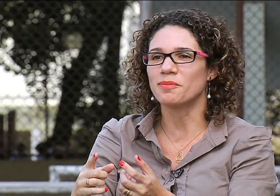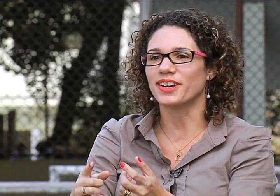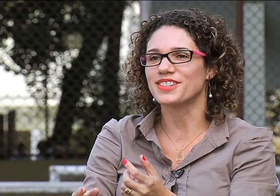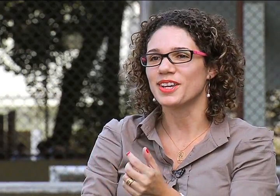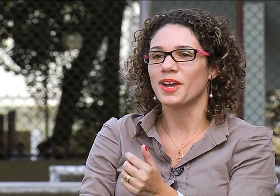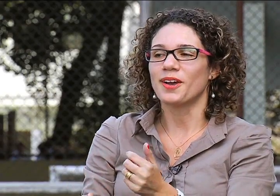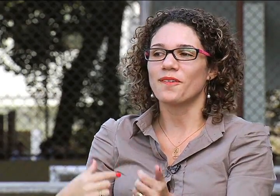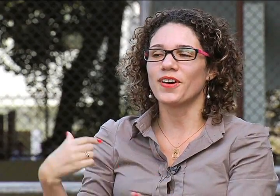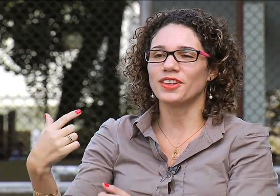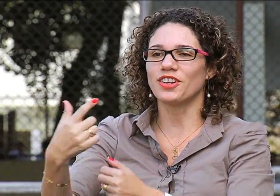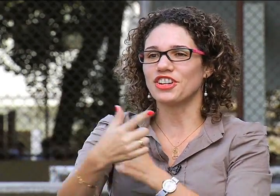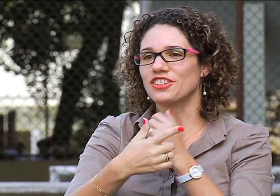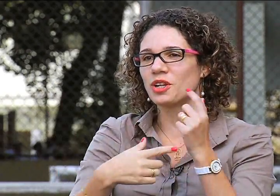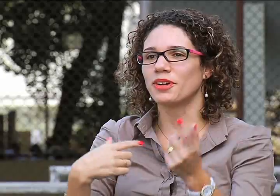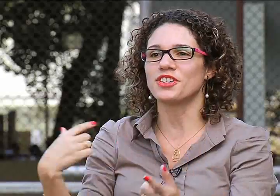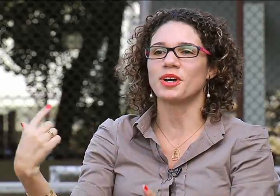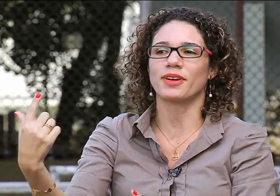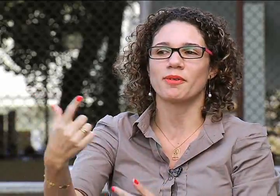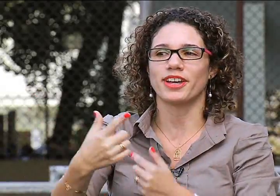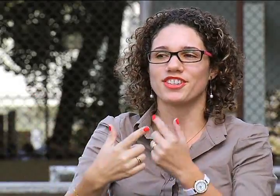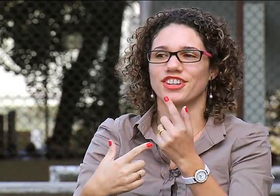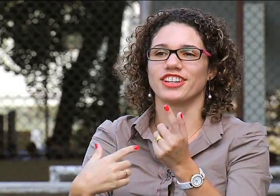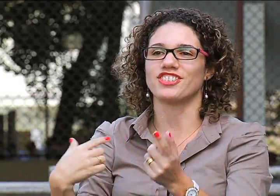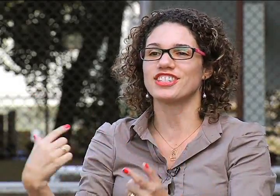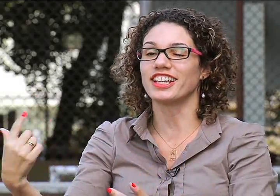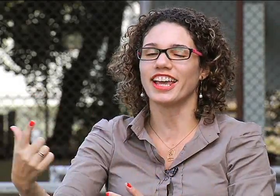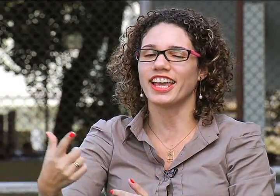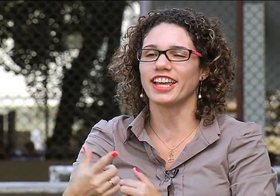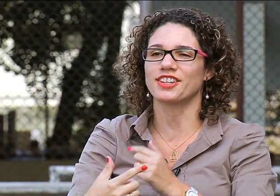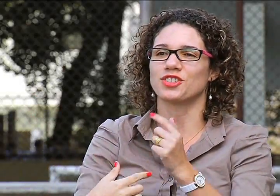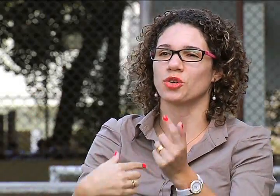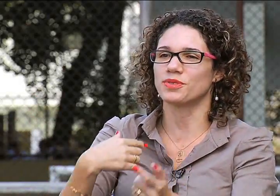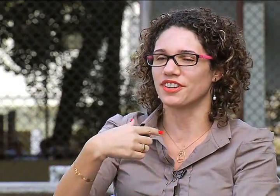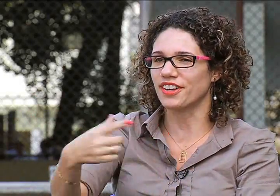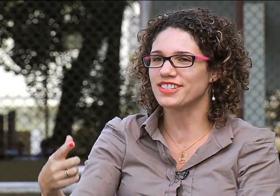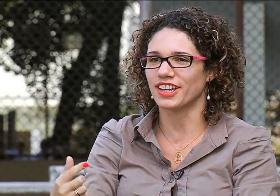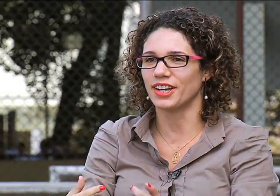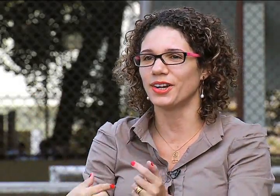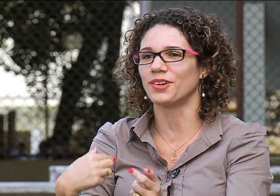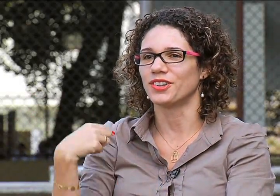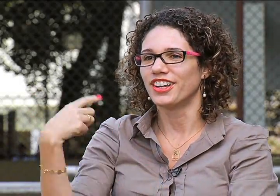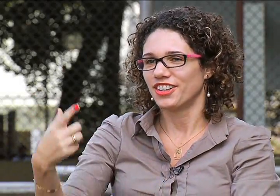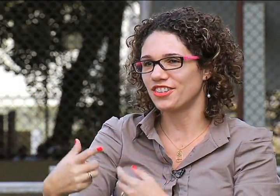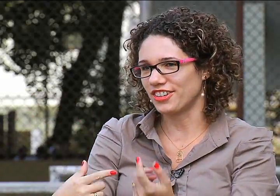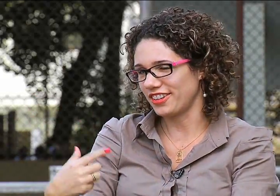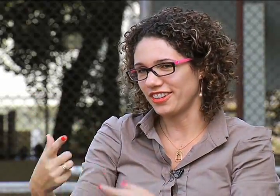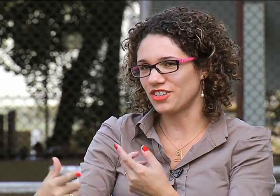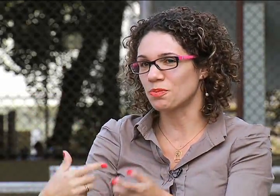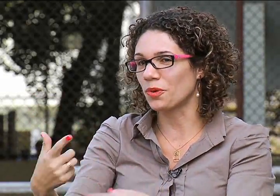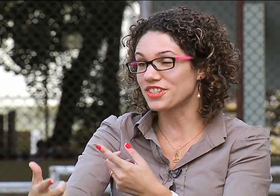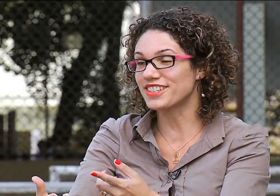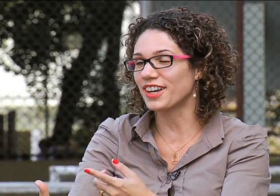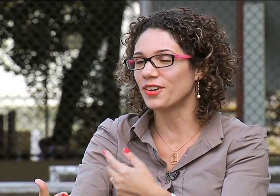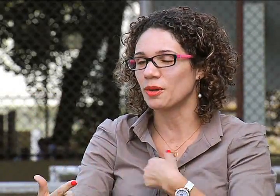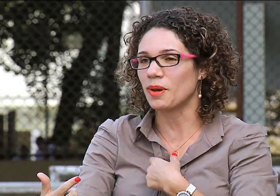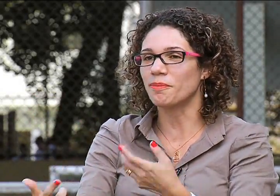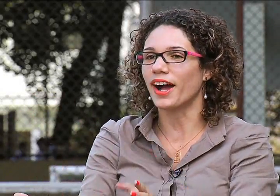Libras quando a gente está numa dinâmica mais de silêncio, de observação, de exposição da minha